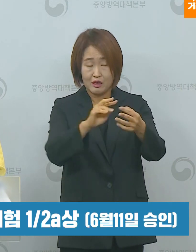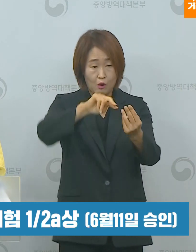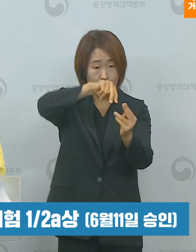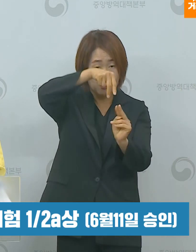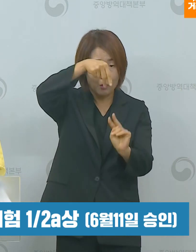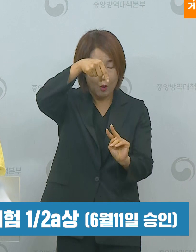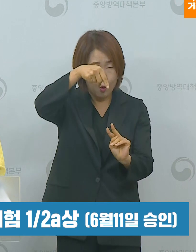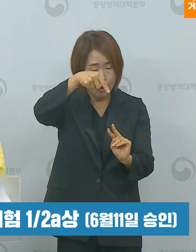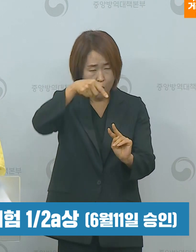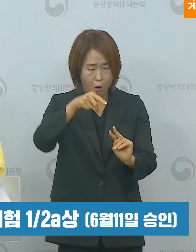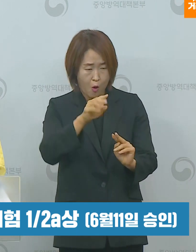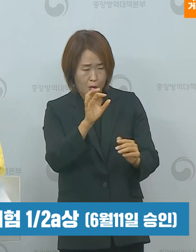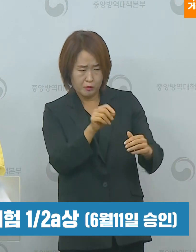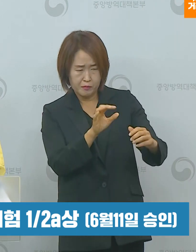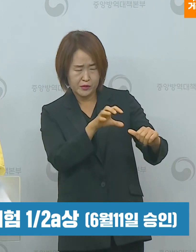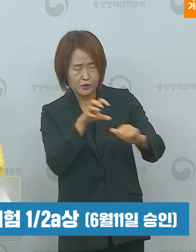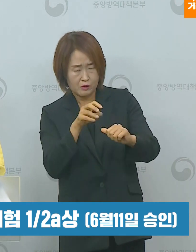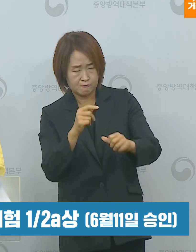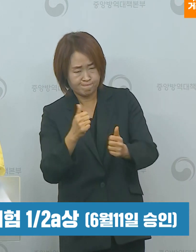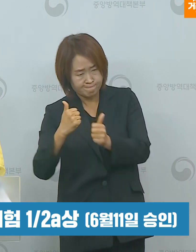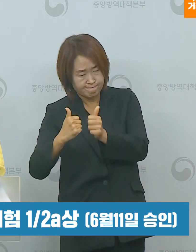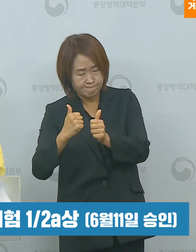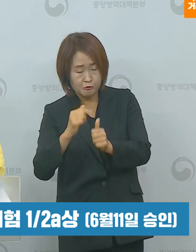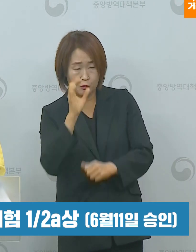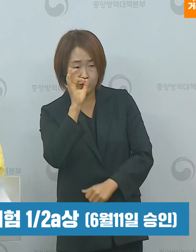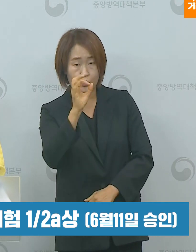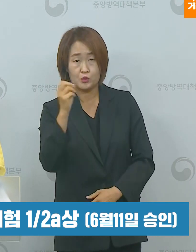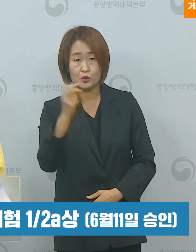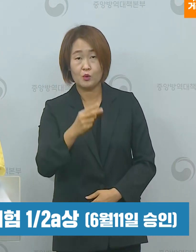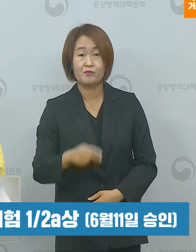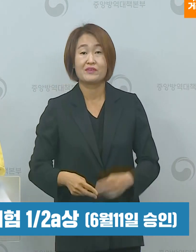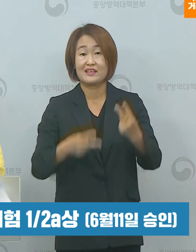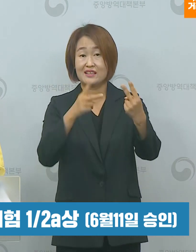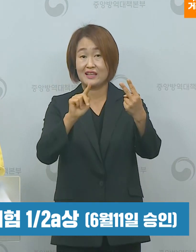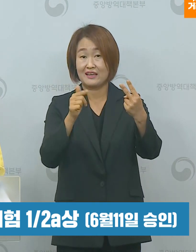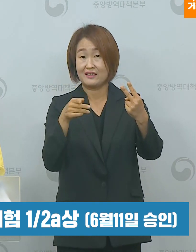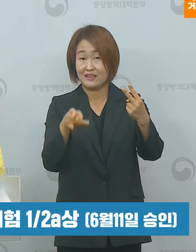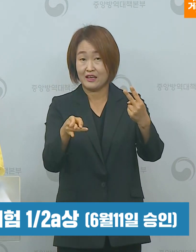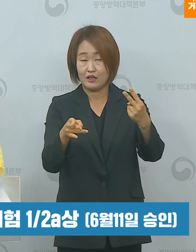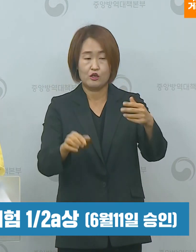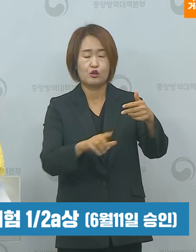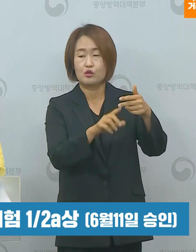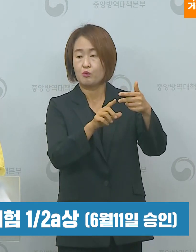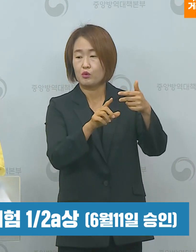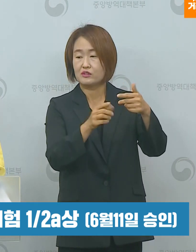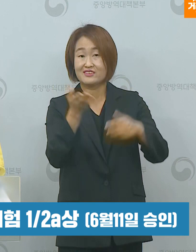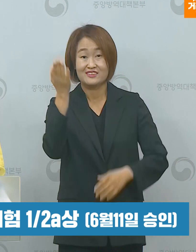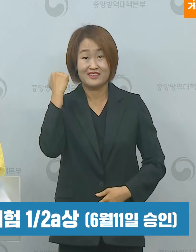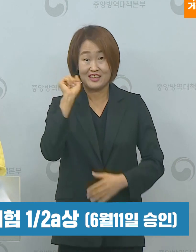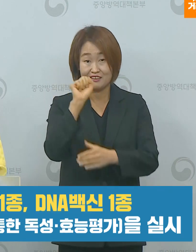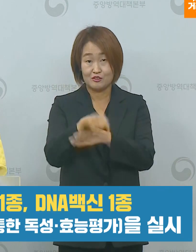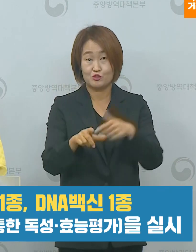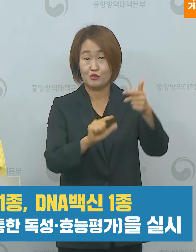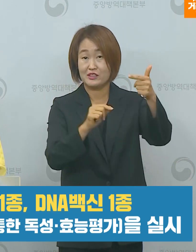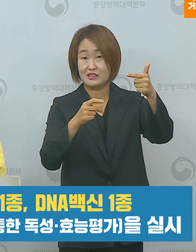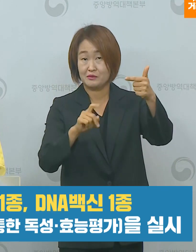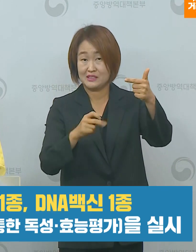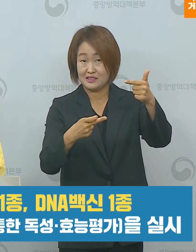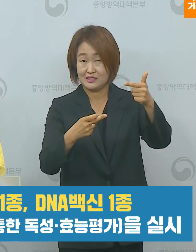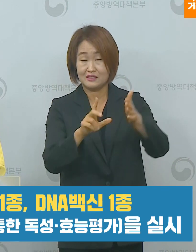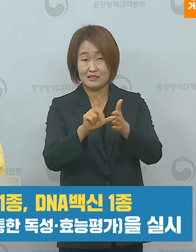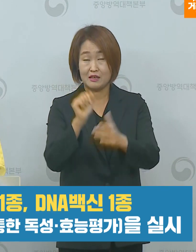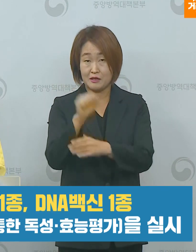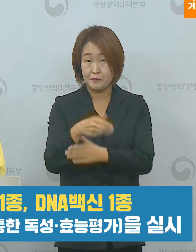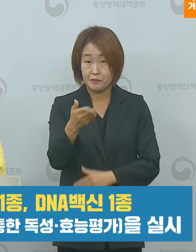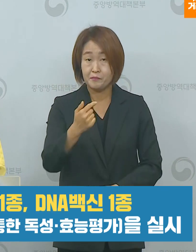종의 임상시험 1 그리고 2단계 A상이 6월 11일에 승인되었고